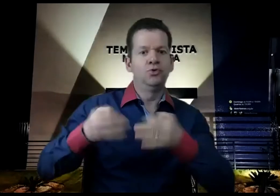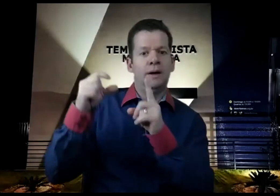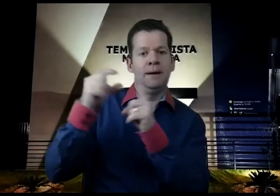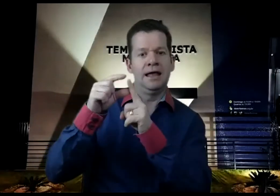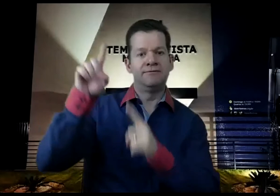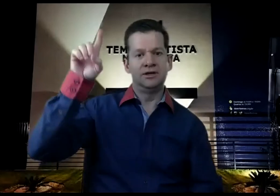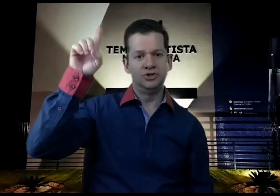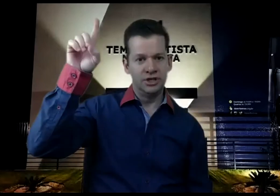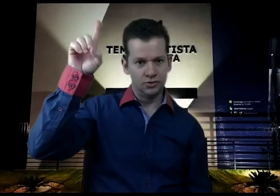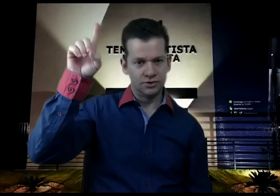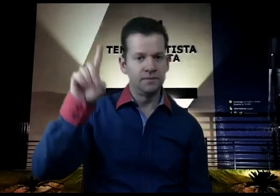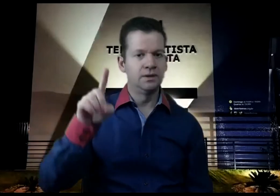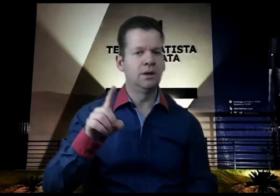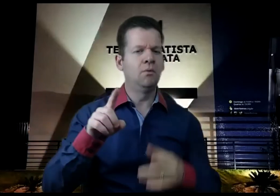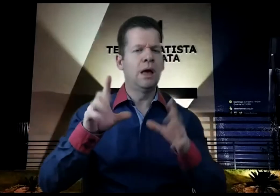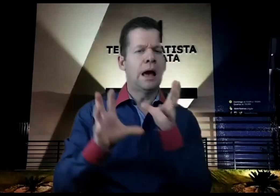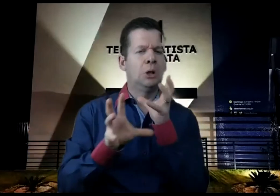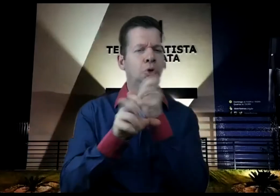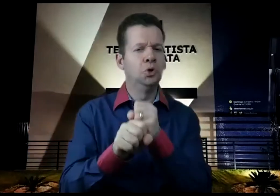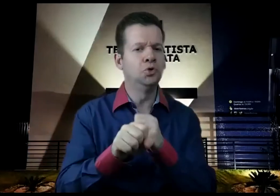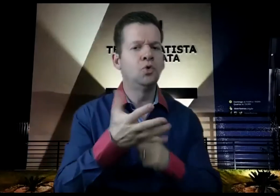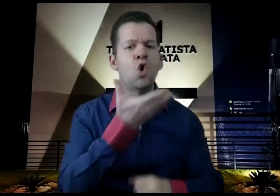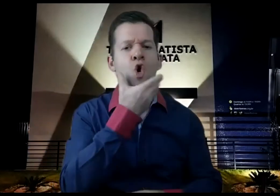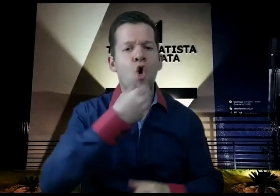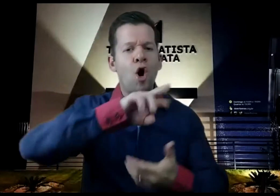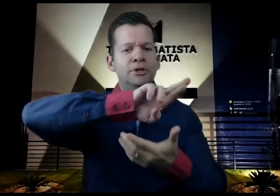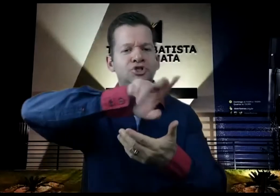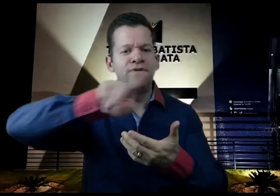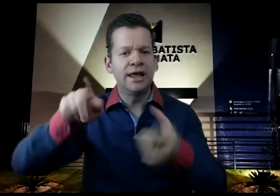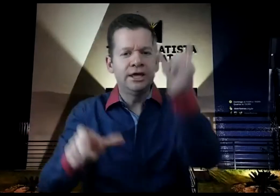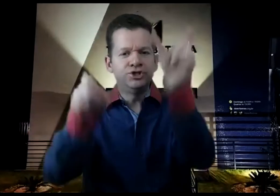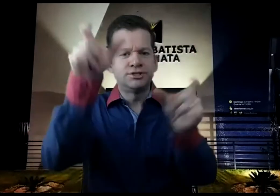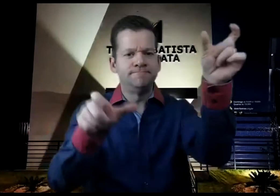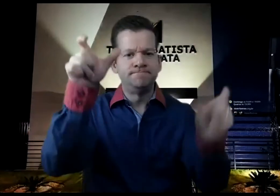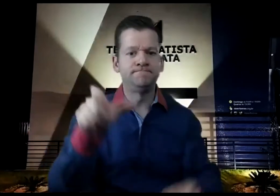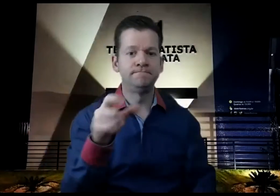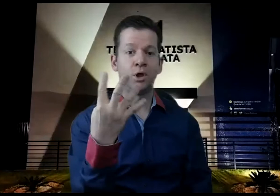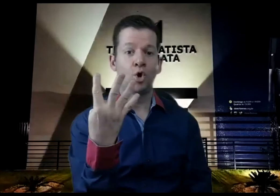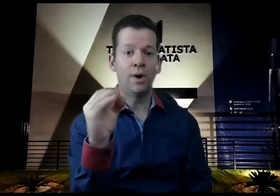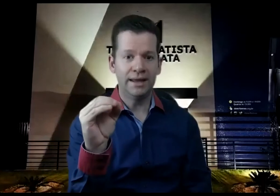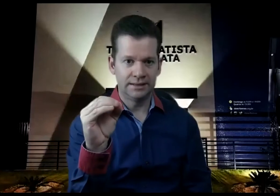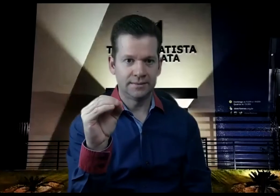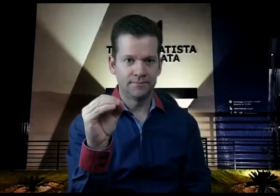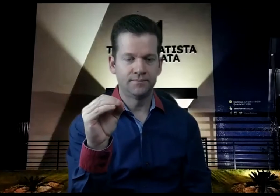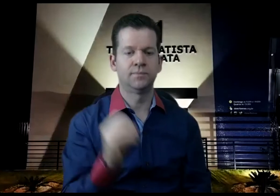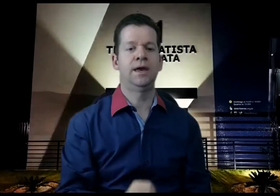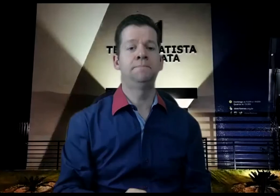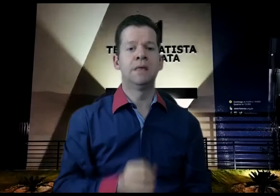a palavra de Deus. Então, ao todo, homens diferentes, 40. Okay? Então,